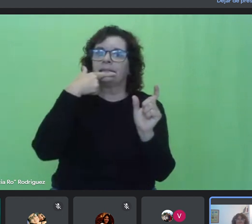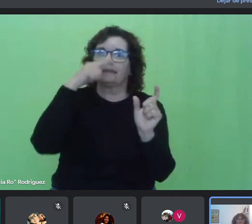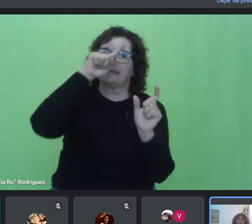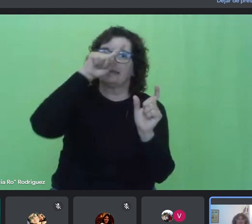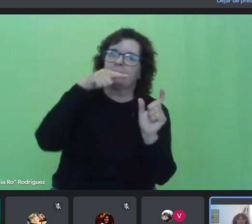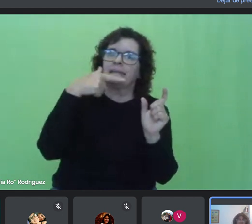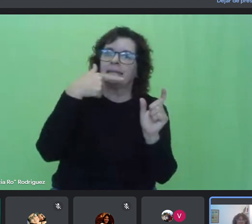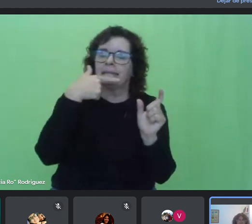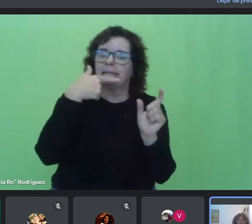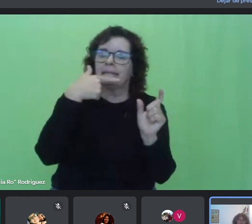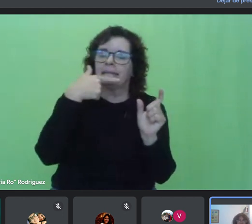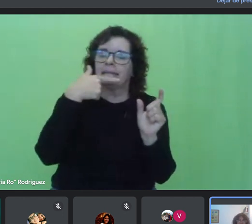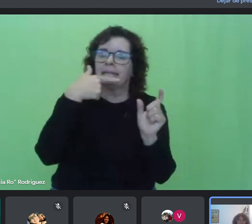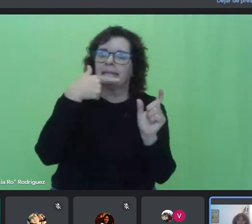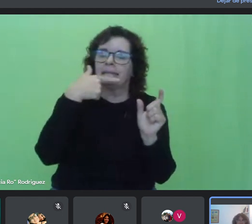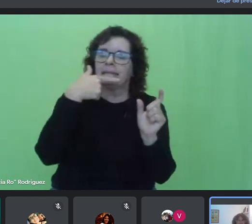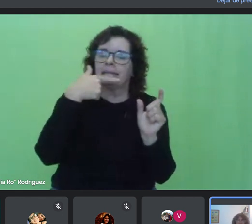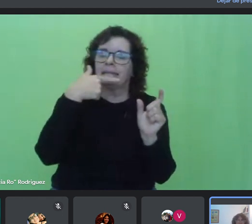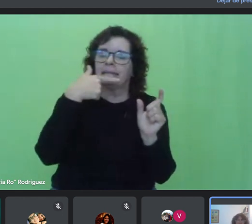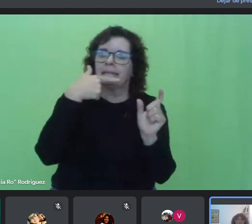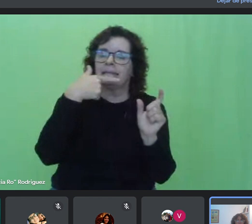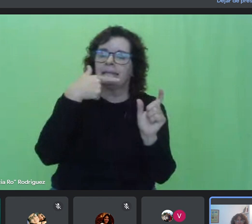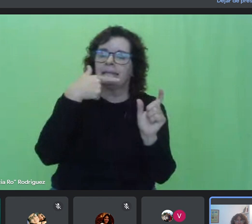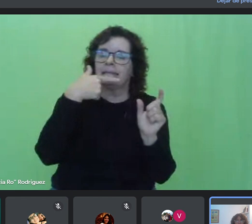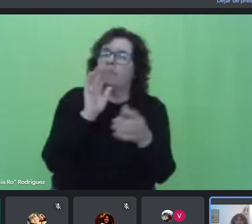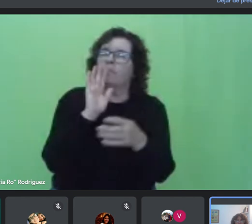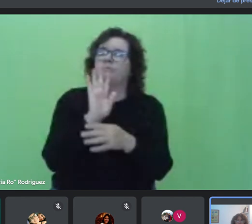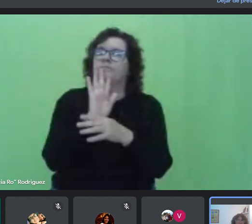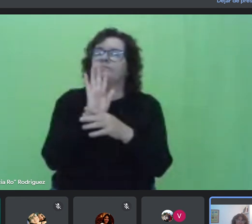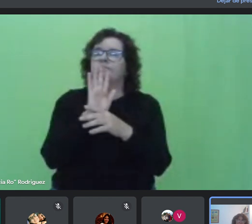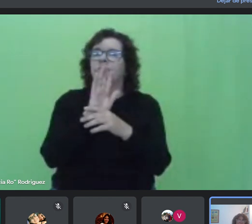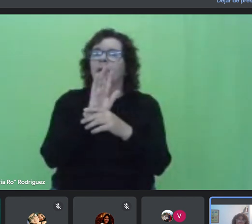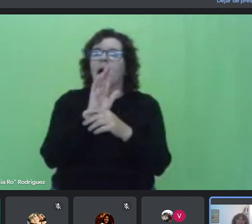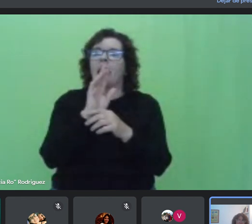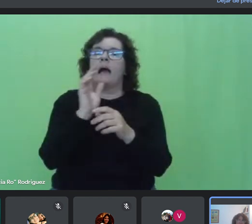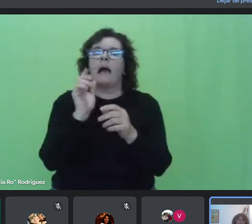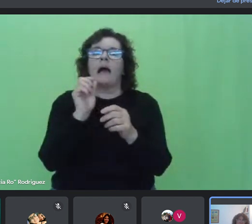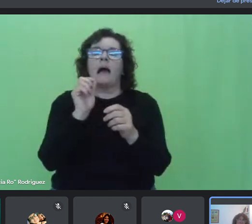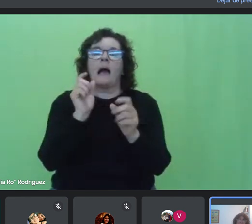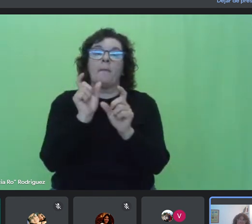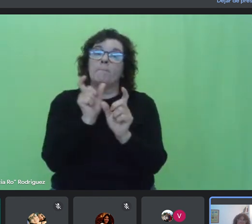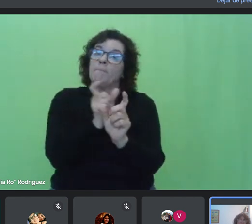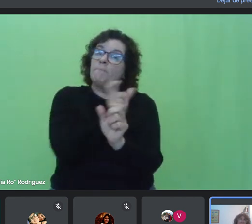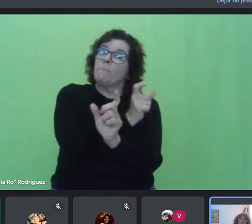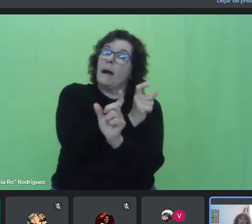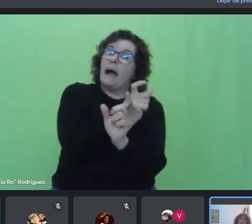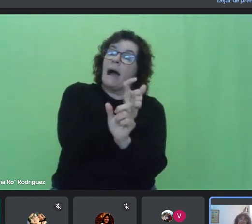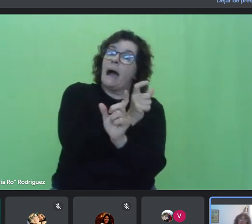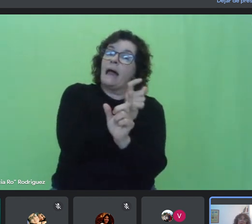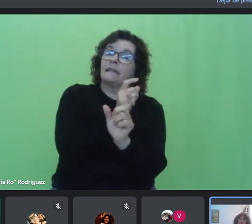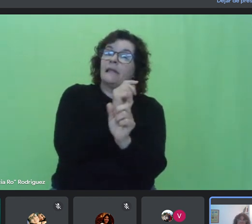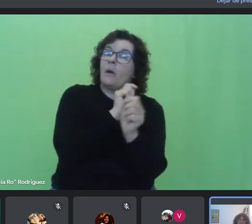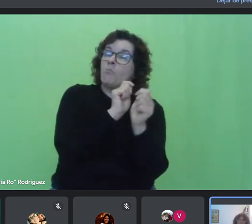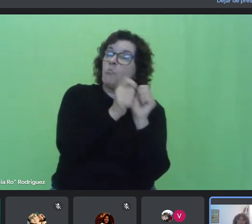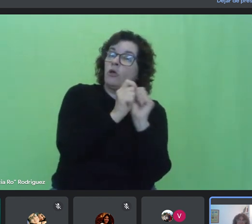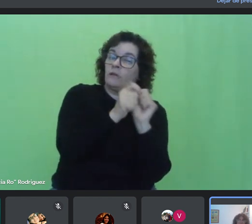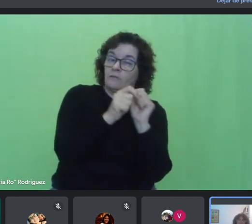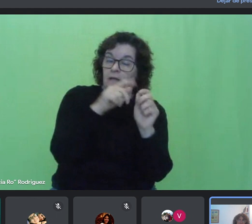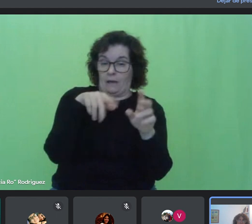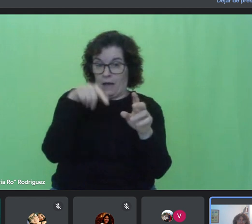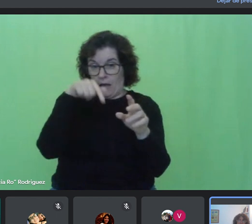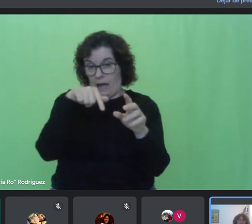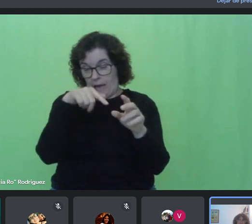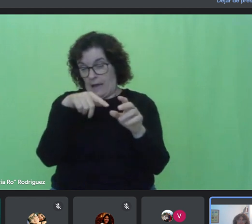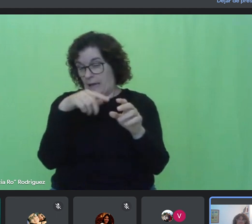que es premodificador. Y ese apóstrofo va a ser de. Entonces, a la frase la voy a tener que invertir.